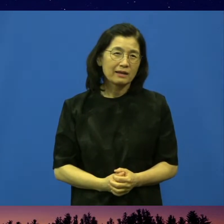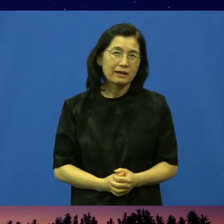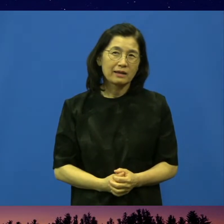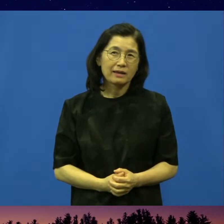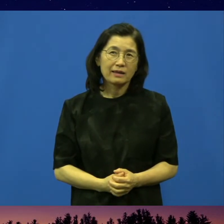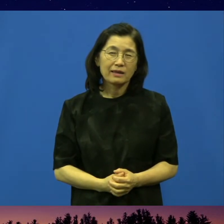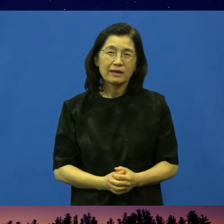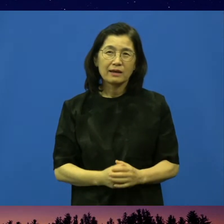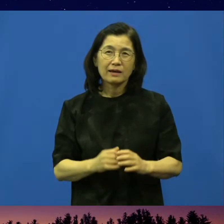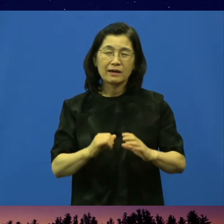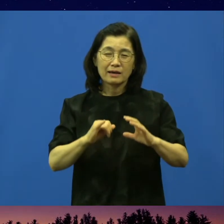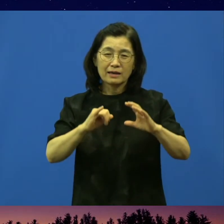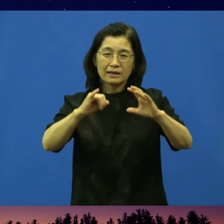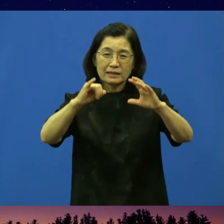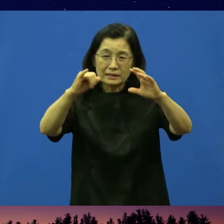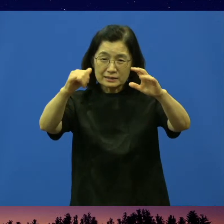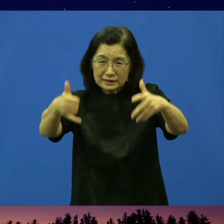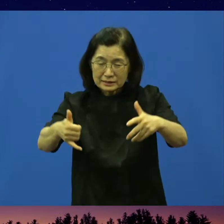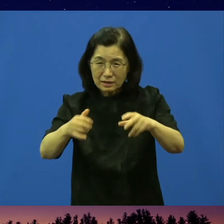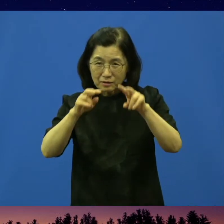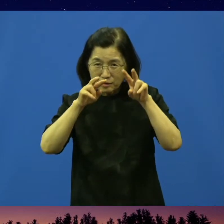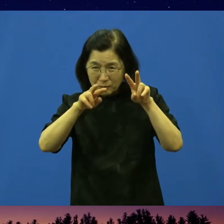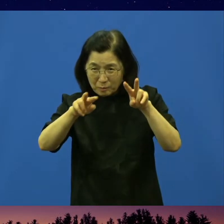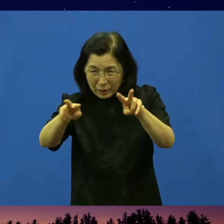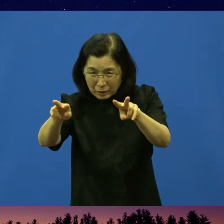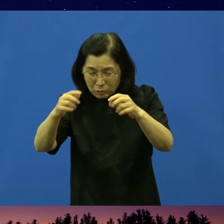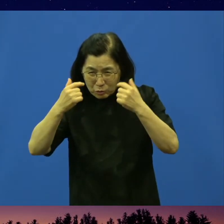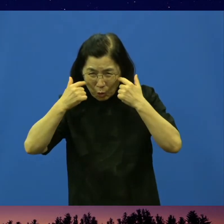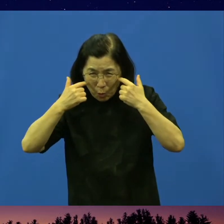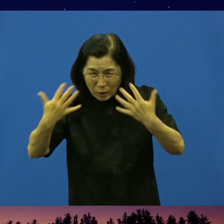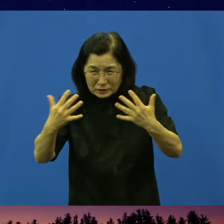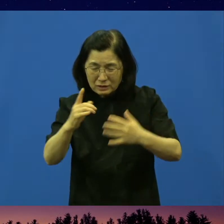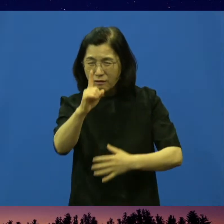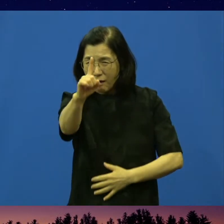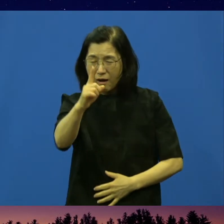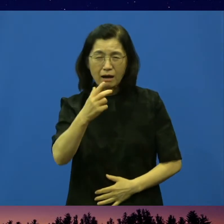여러분, 이 세상에 의지할 게 어디 있어요, 여러분? 확실한 게 어디 있어요, 여러분?